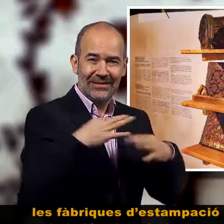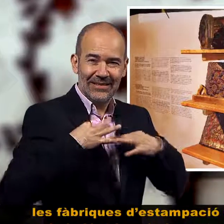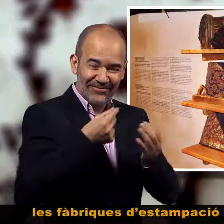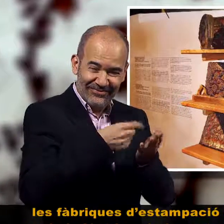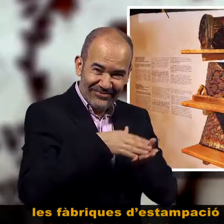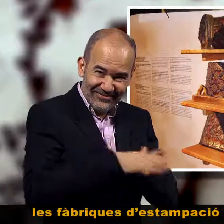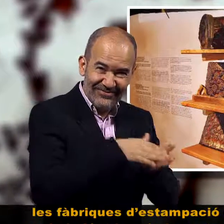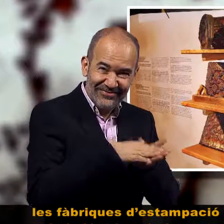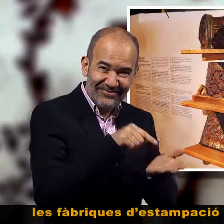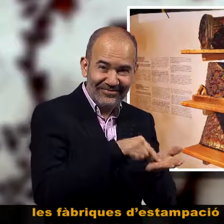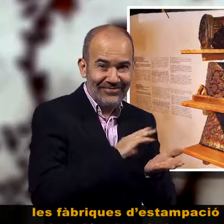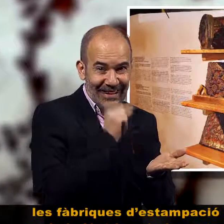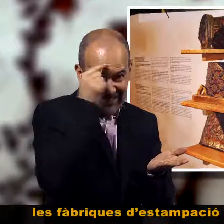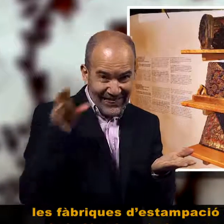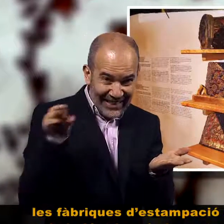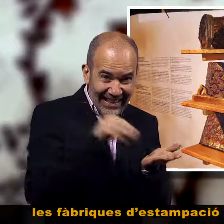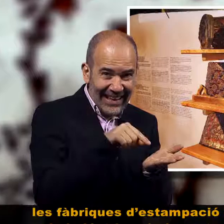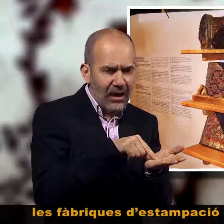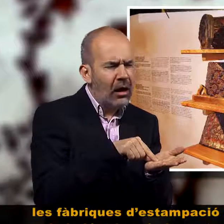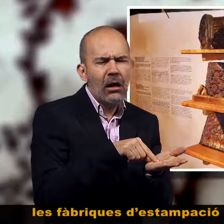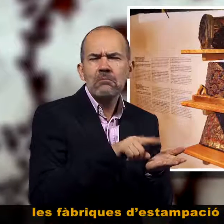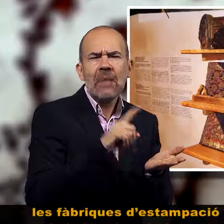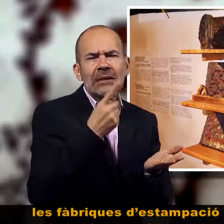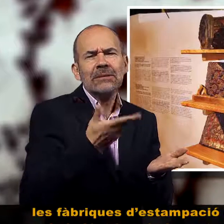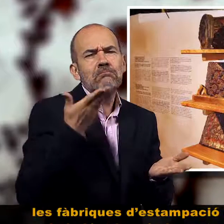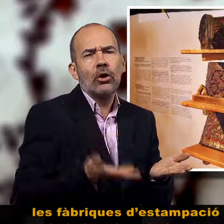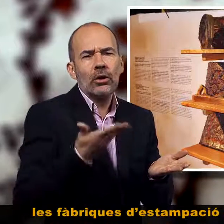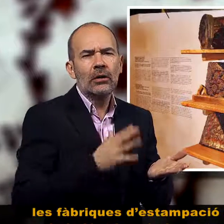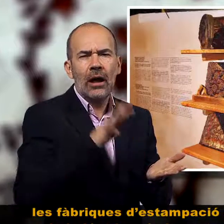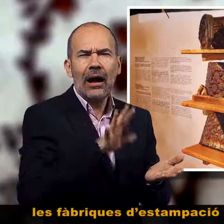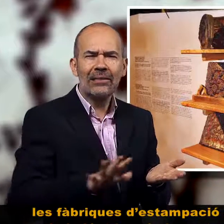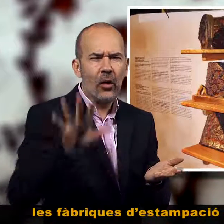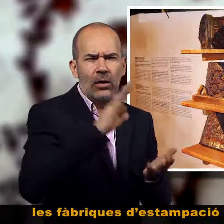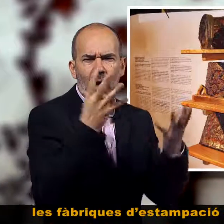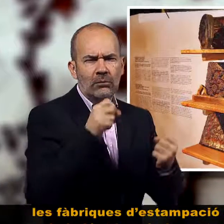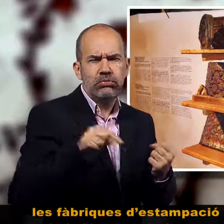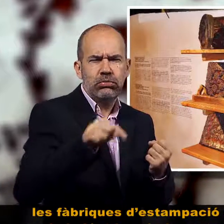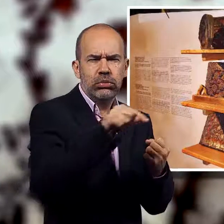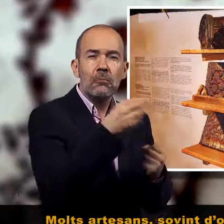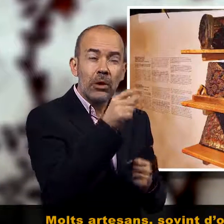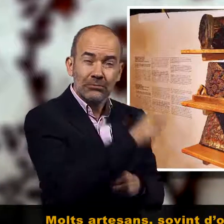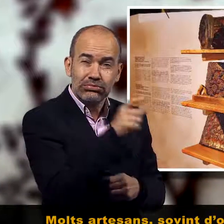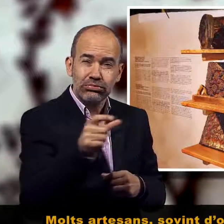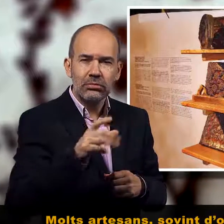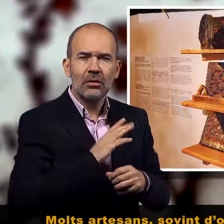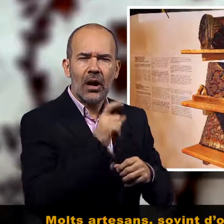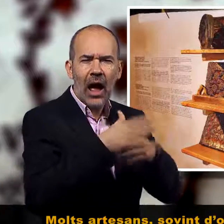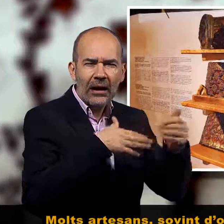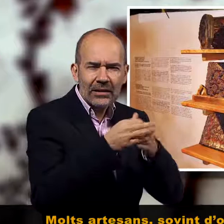En el segle XVIII, les fàbriques d'estampació d'indianes van ser la indústria més important de